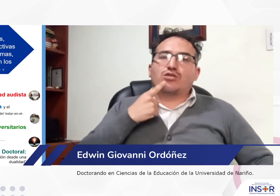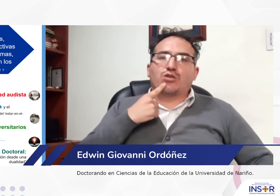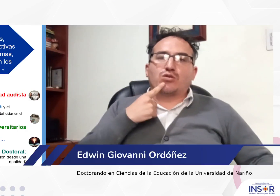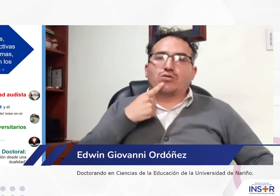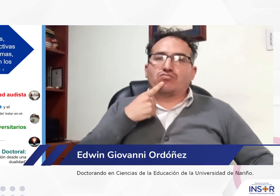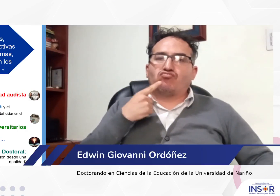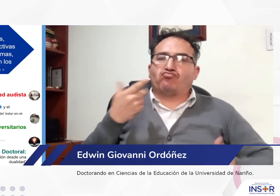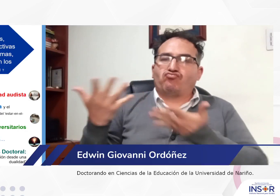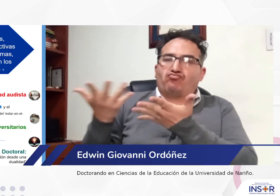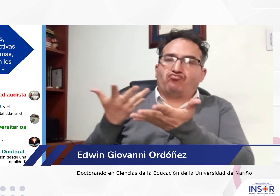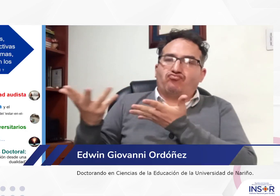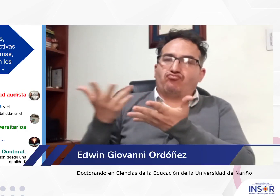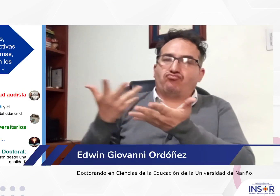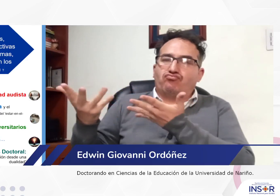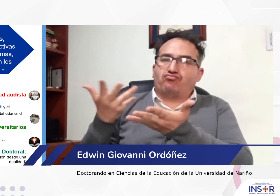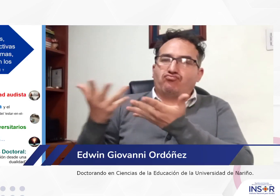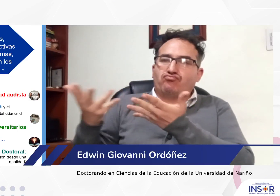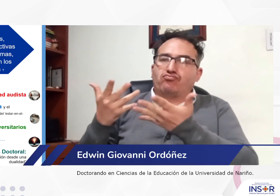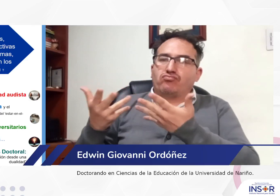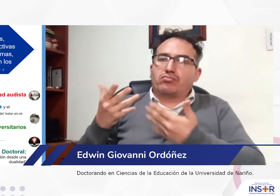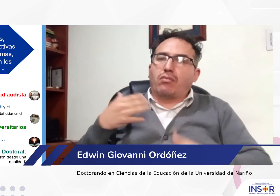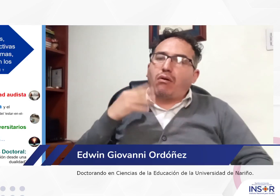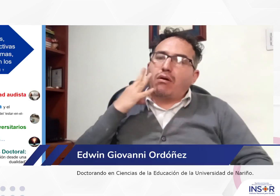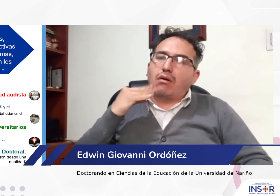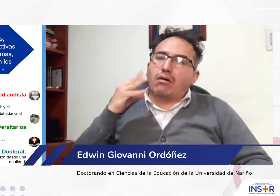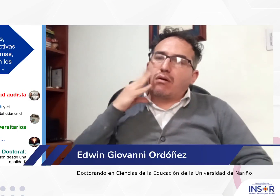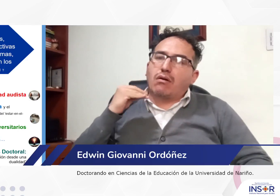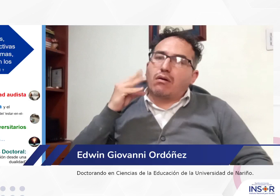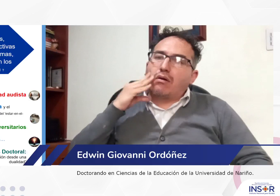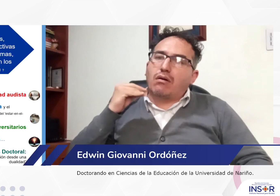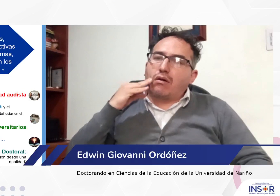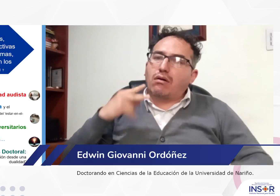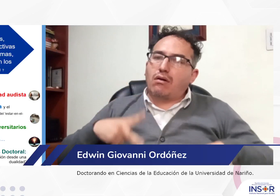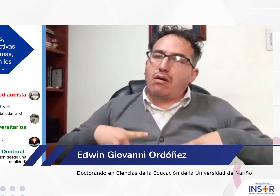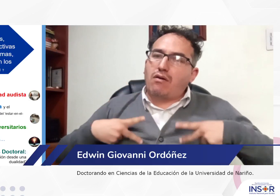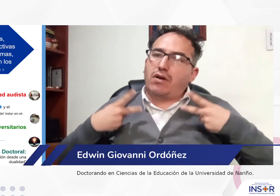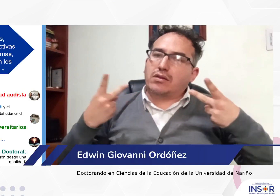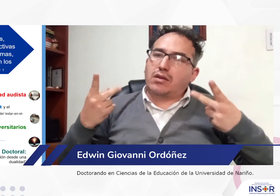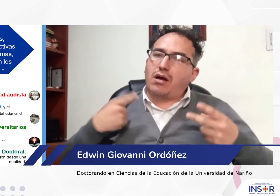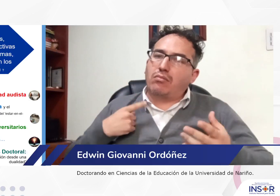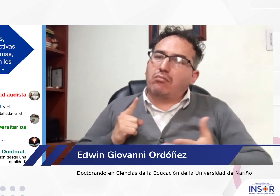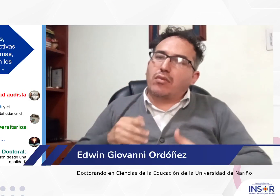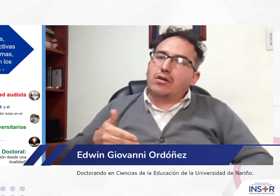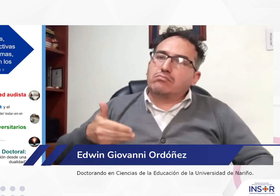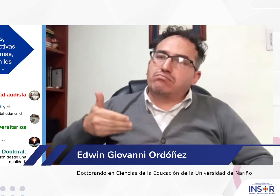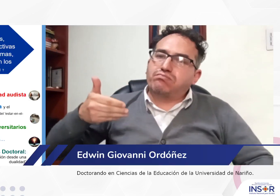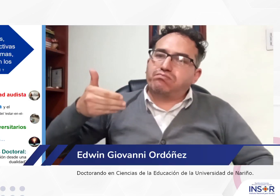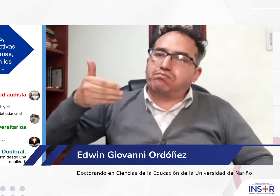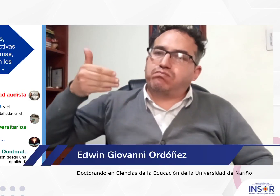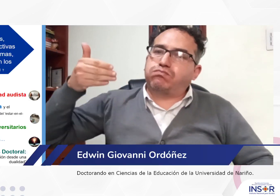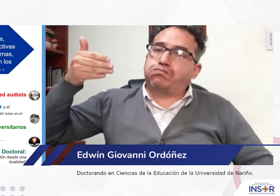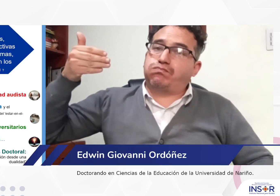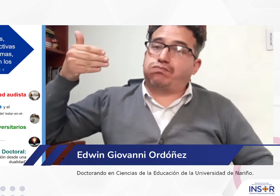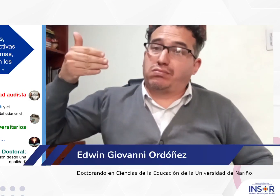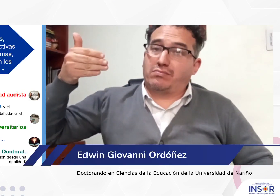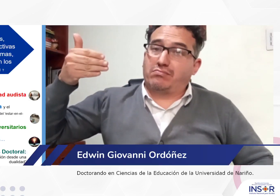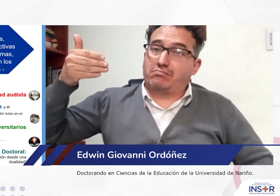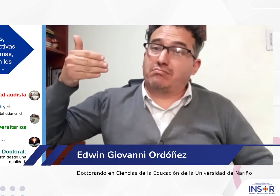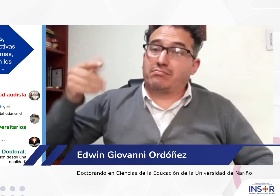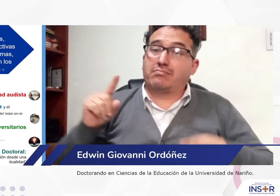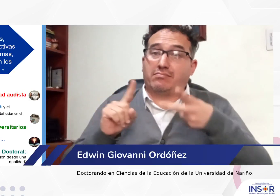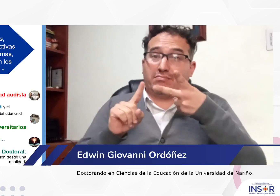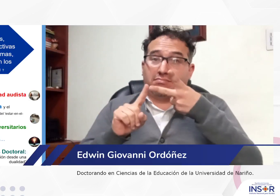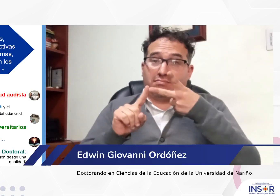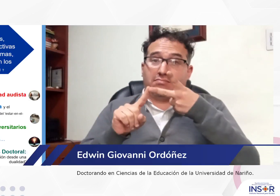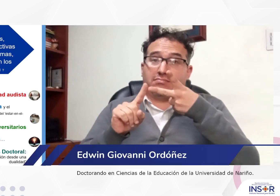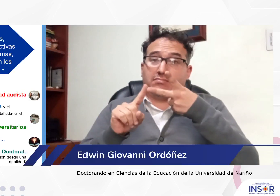he tenido la experiencia de desde muy temprana edad tener esa interacción con la población sorda y eso pues me permite una